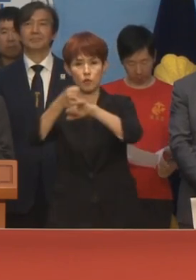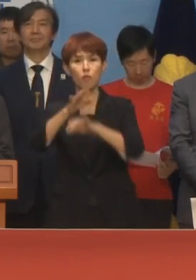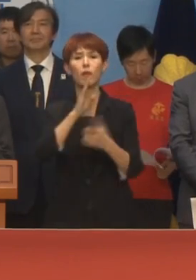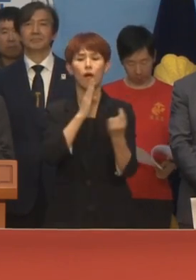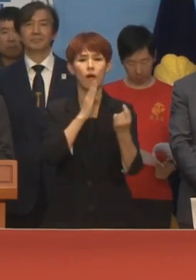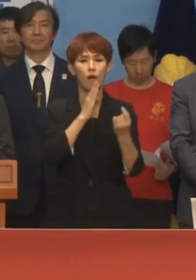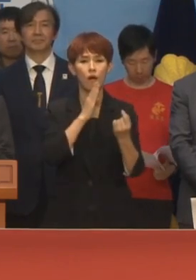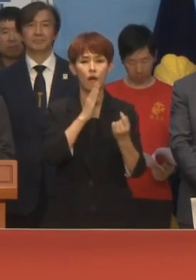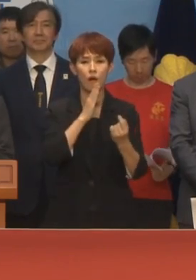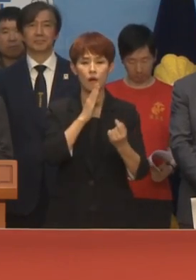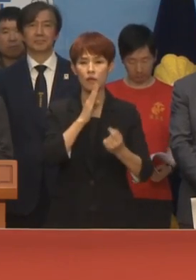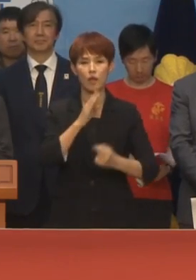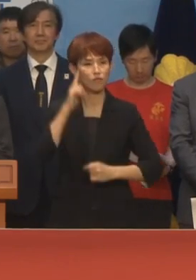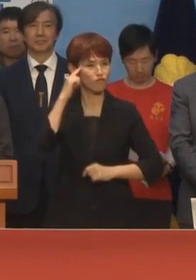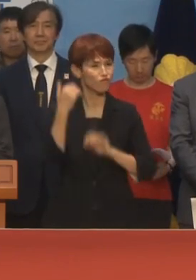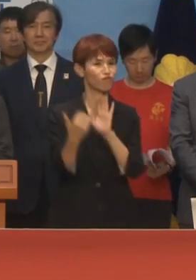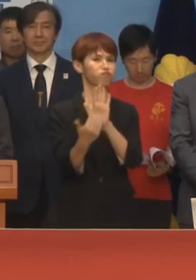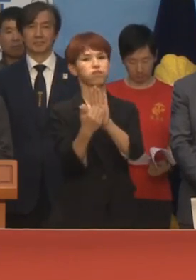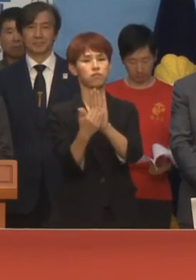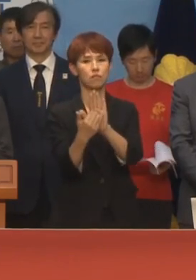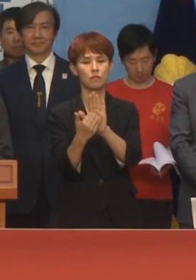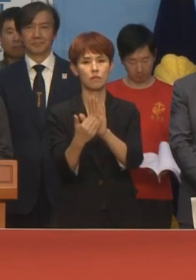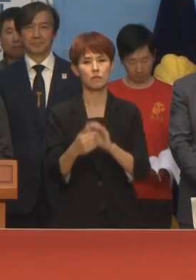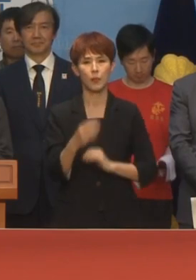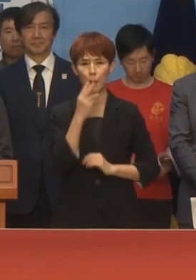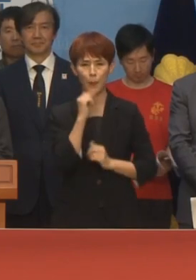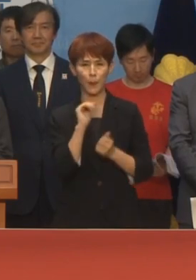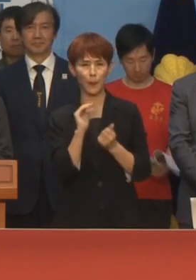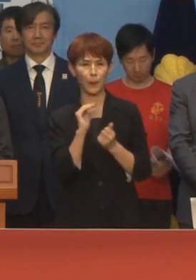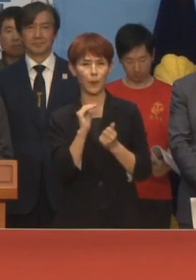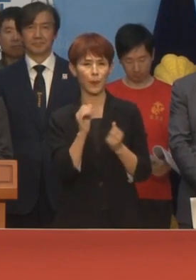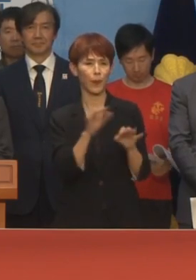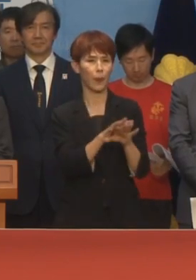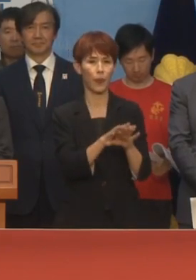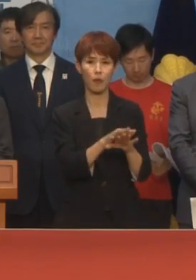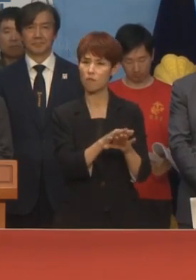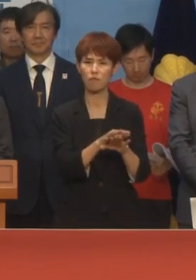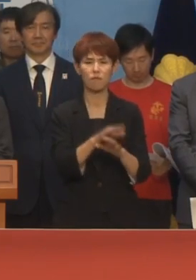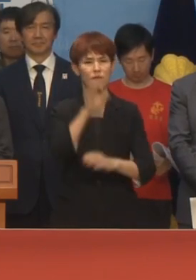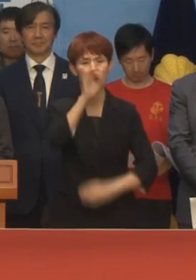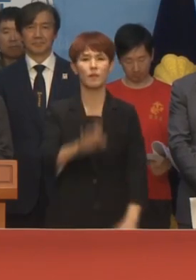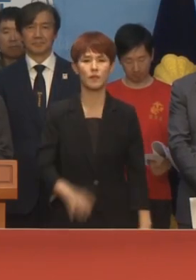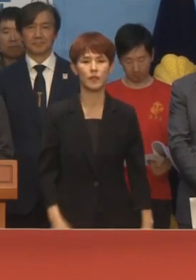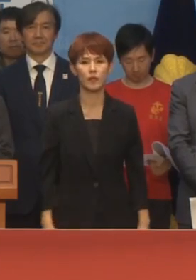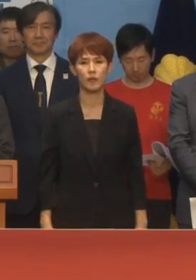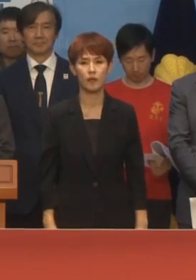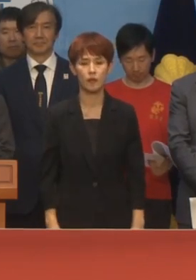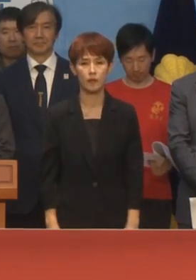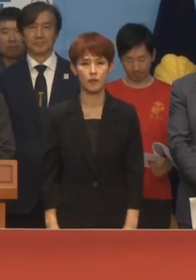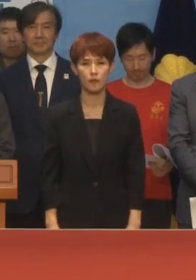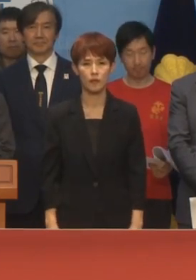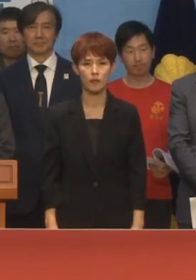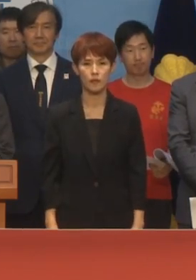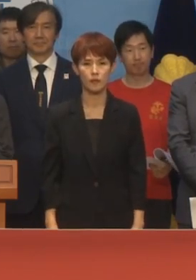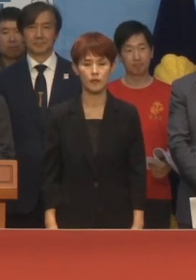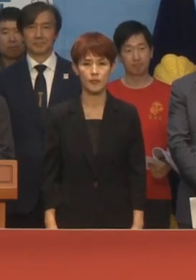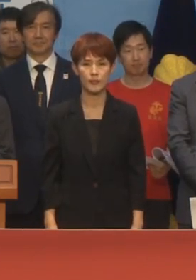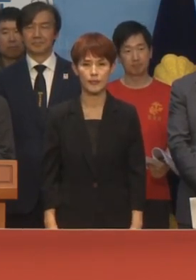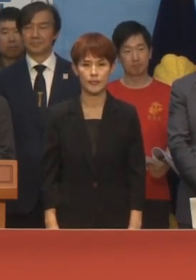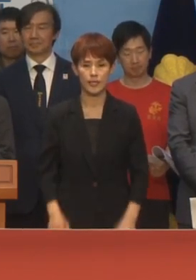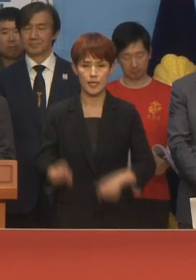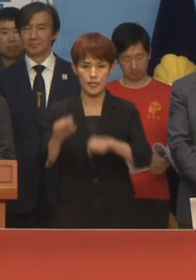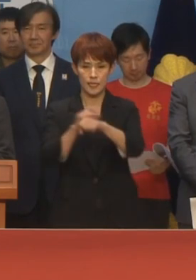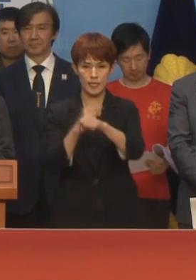이걸 정면으로 뒤집어서 은폐 조작하는 사건은 있을 수 없습니다. 저는 이